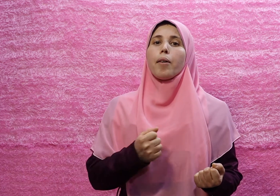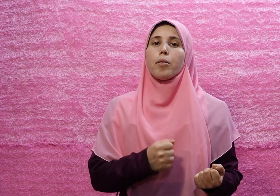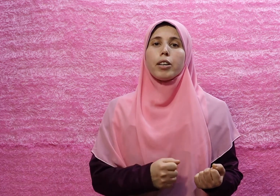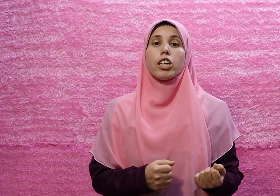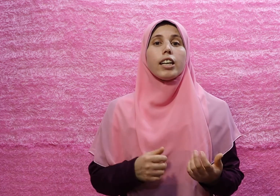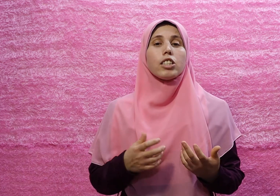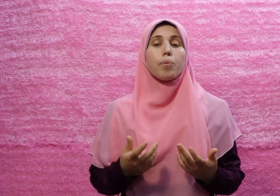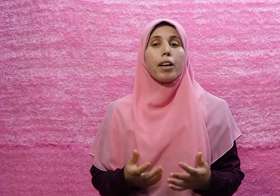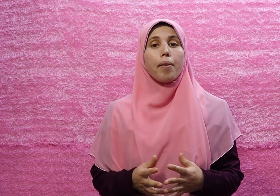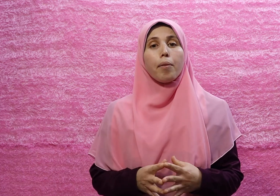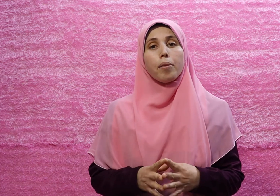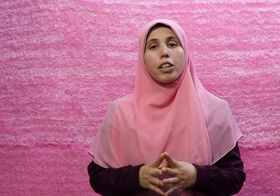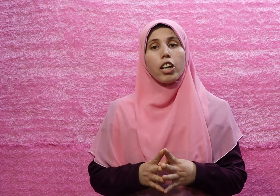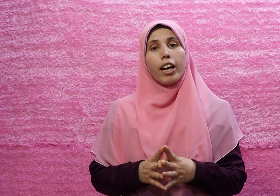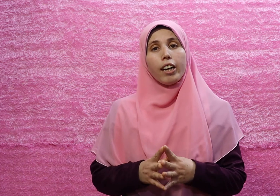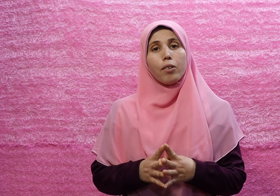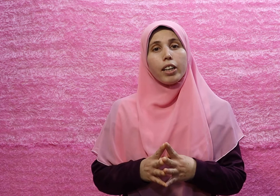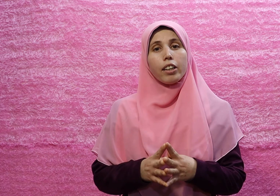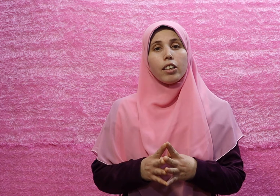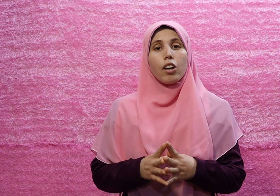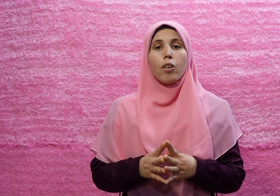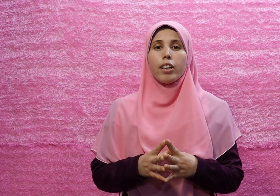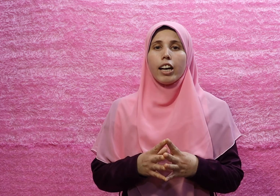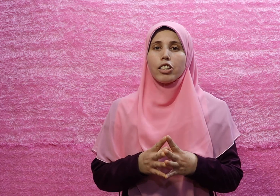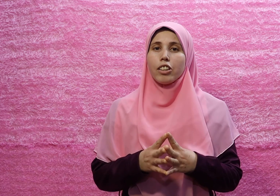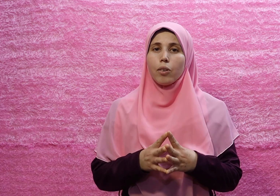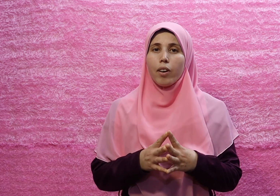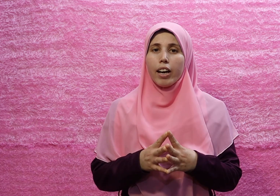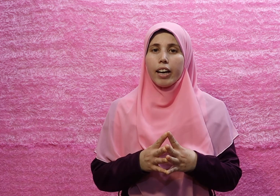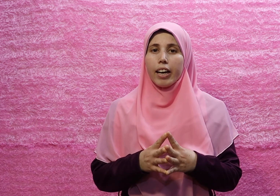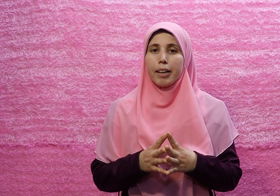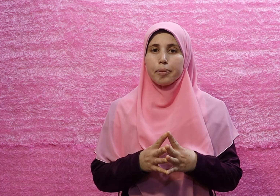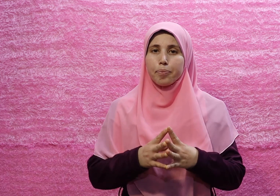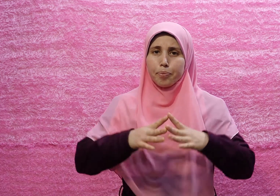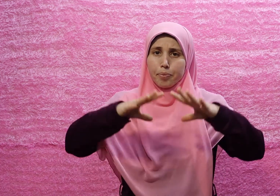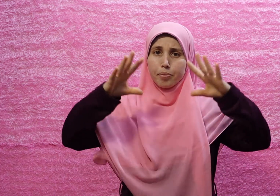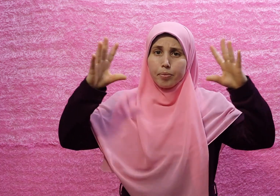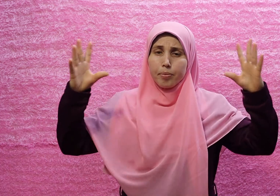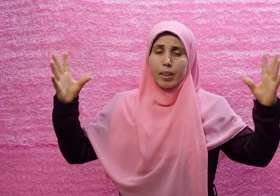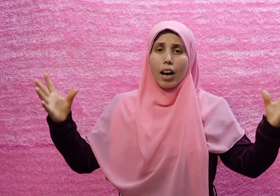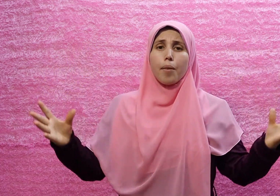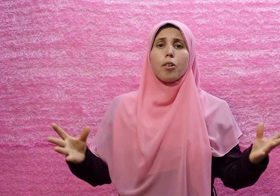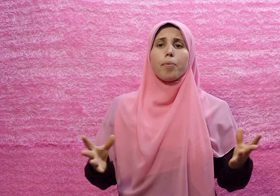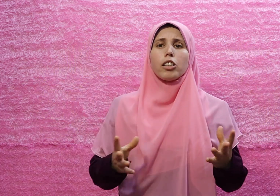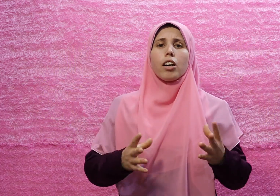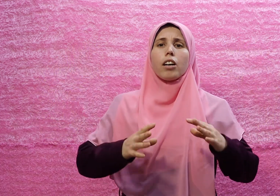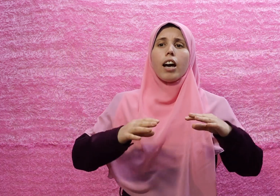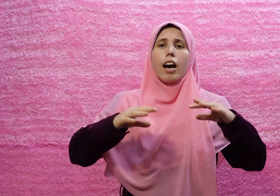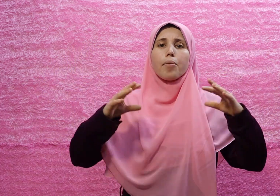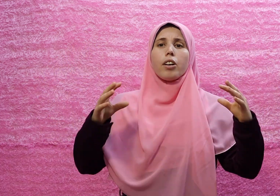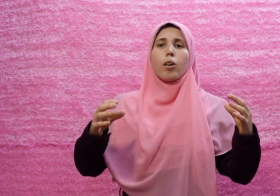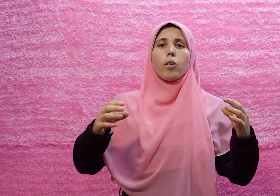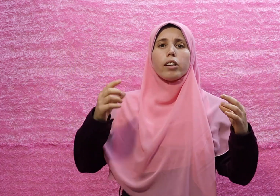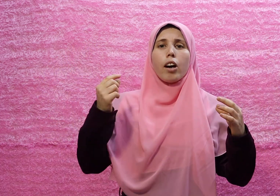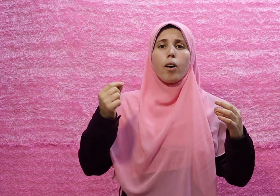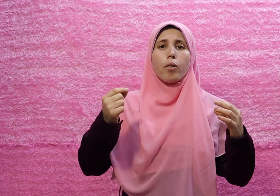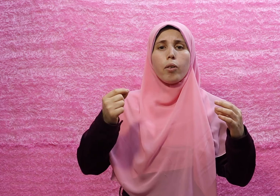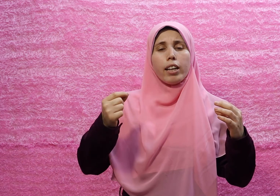بأول بشر؟ ليه سمي بأول بشر يا حلوين؟ قلنا عشان هو ايه؟ ابو البشر، ابونا كلنا، هو اول واحد